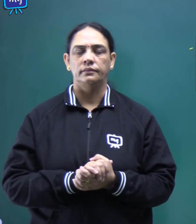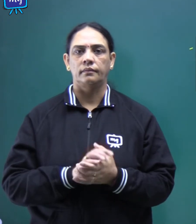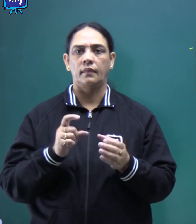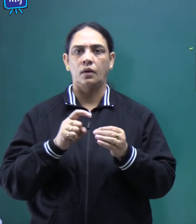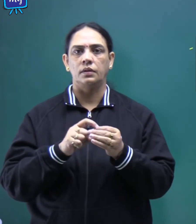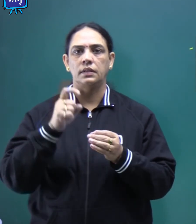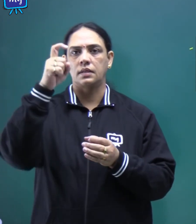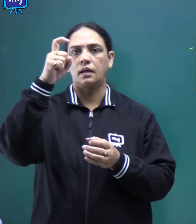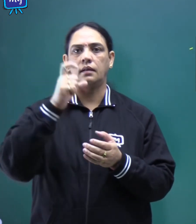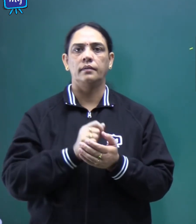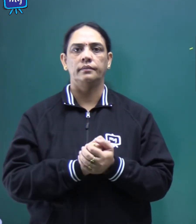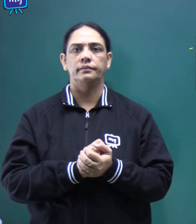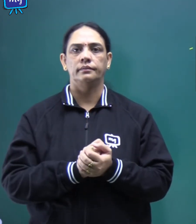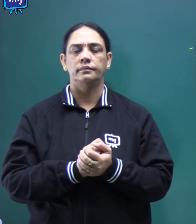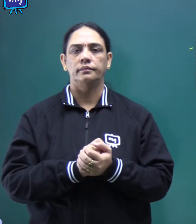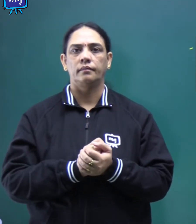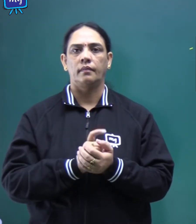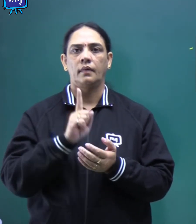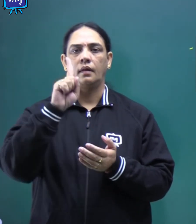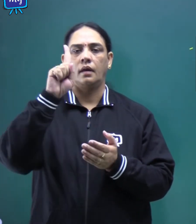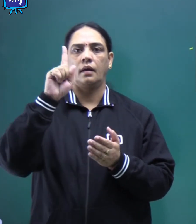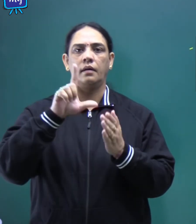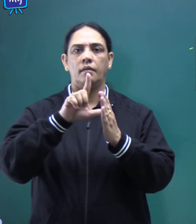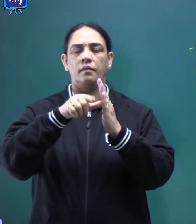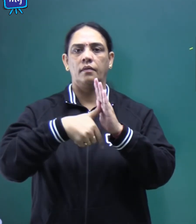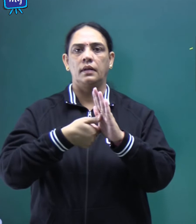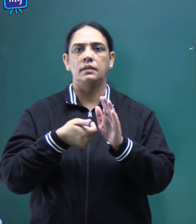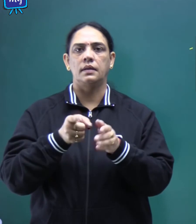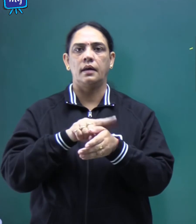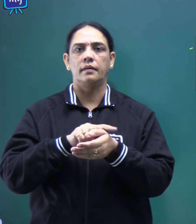प्रश्न 7, एक वृत्त से